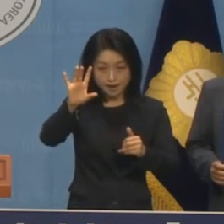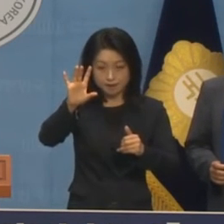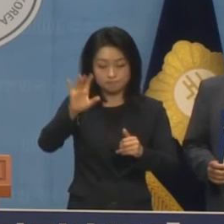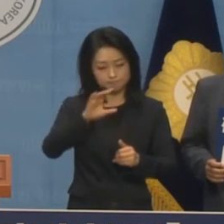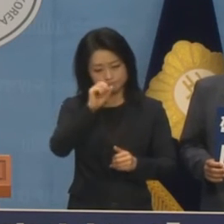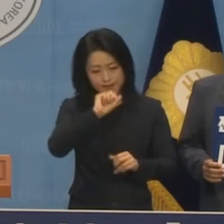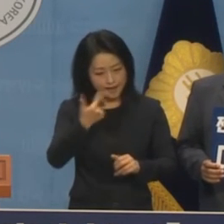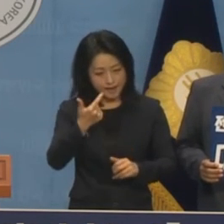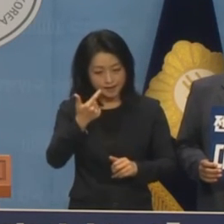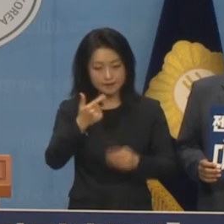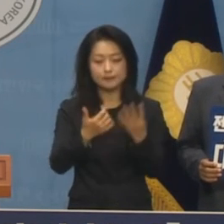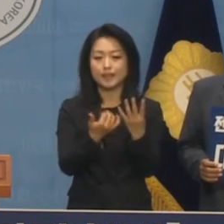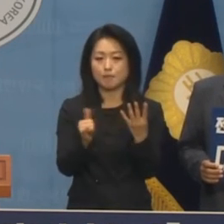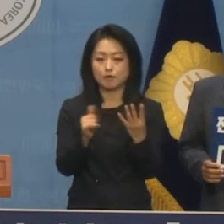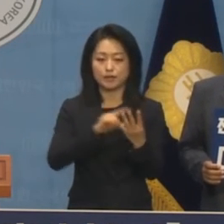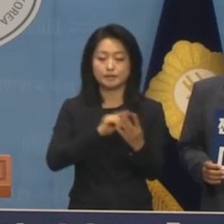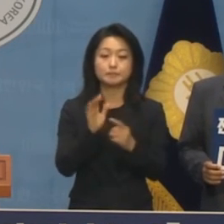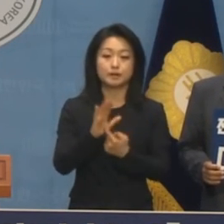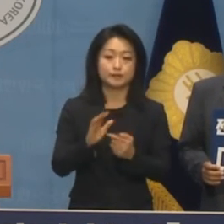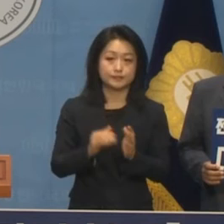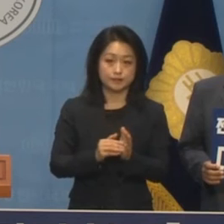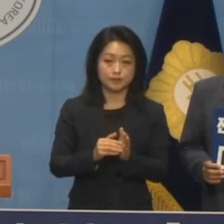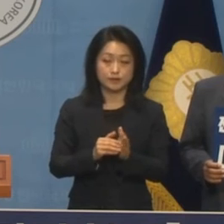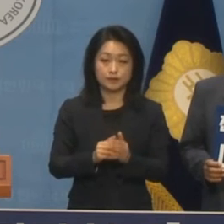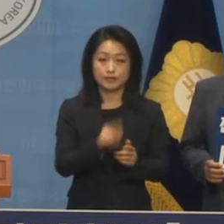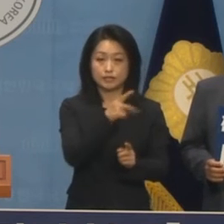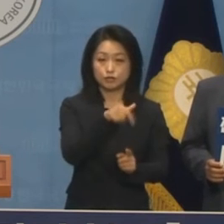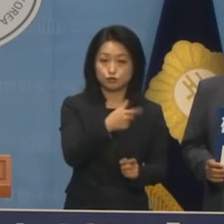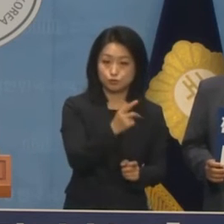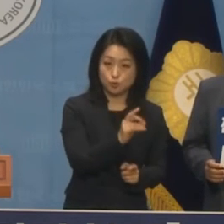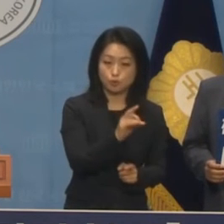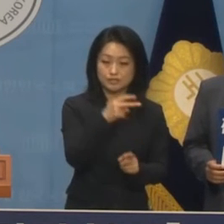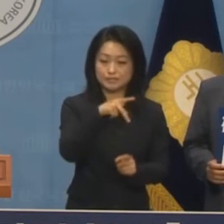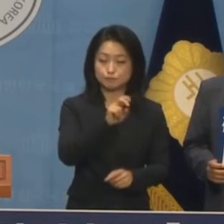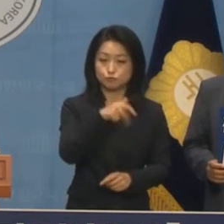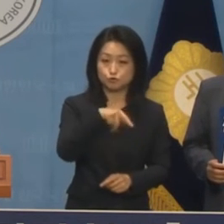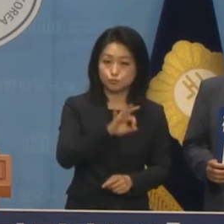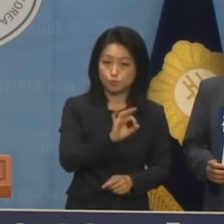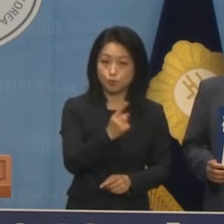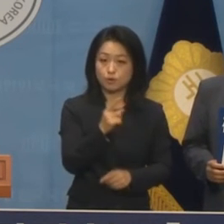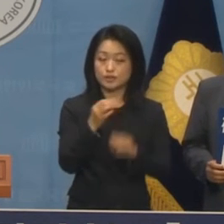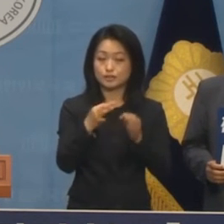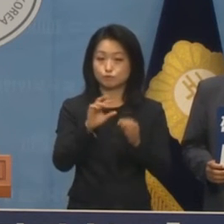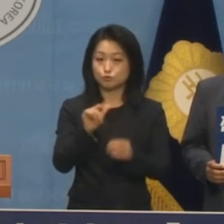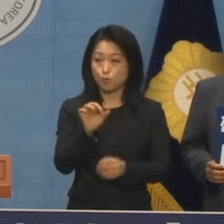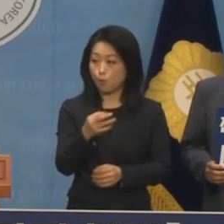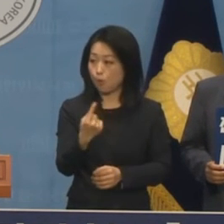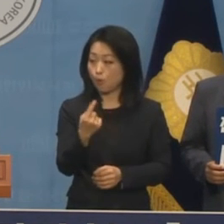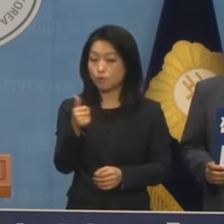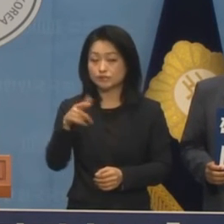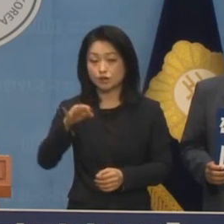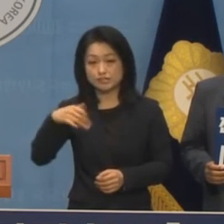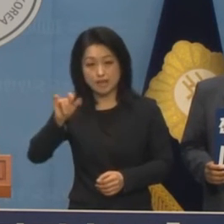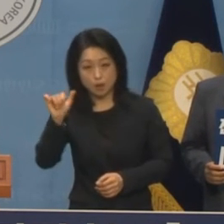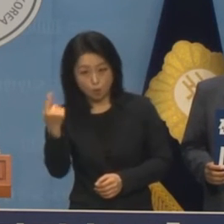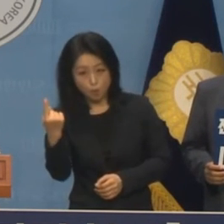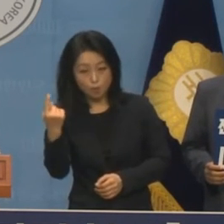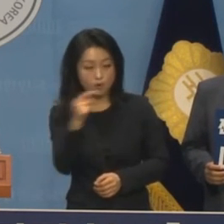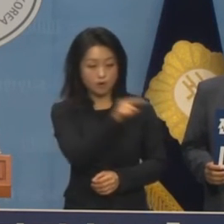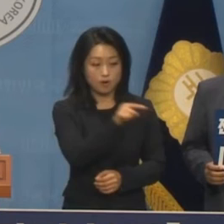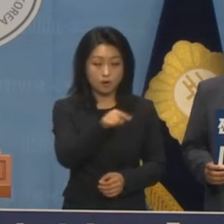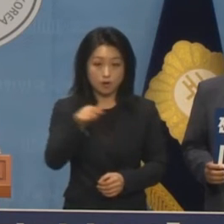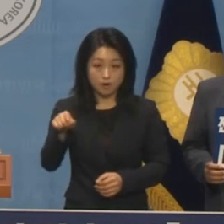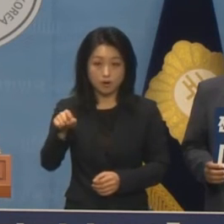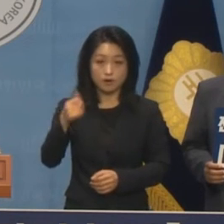후보자 4명을 발표한 바 있다. 이균용, 심준복, 김종호, 정재호 후보자로 이들은